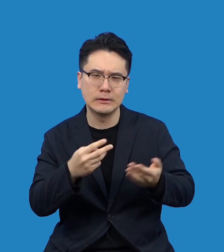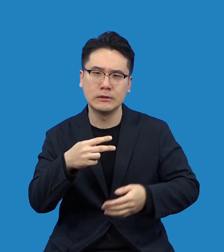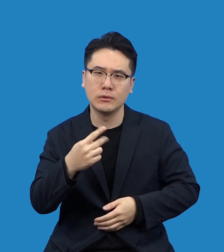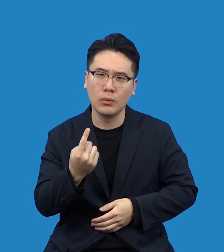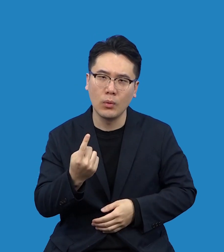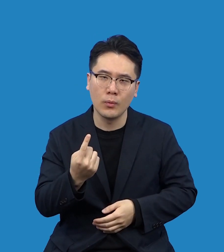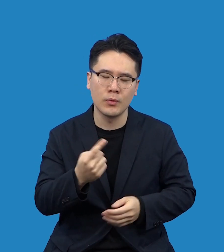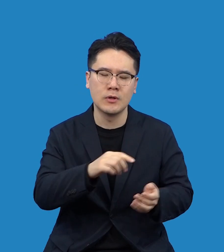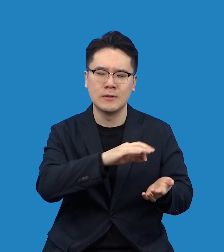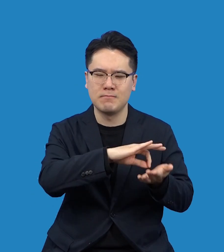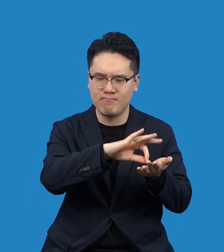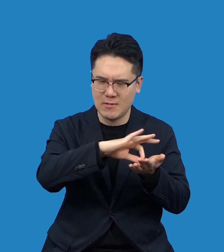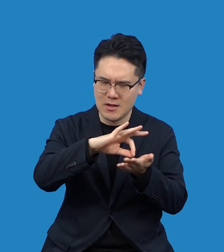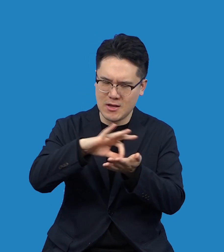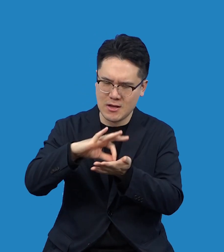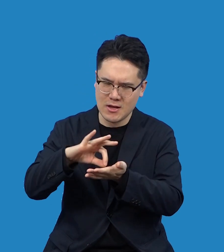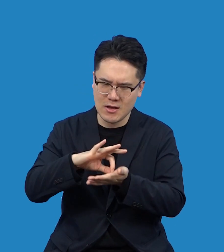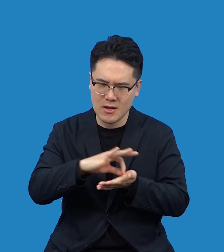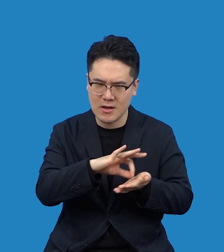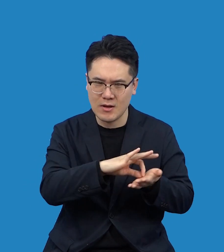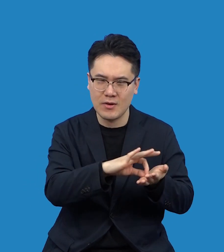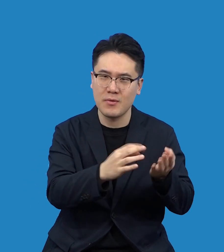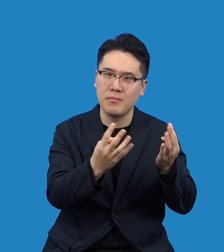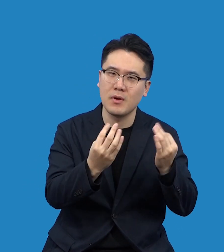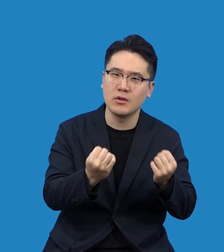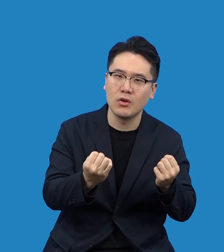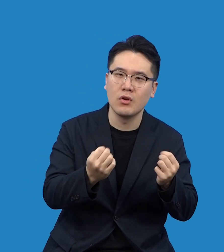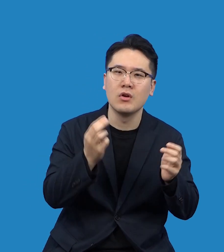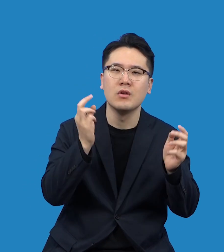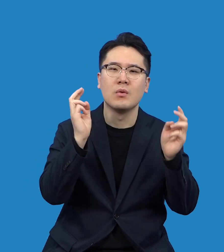적어서 워킹푸어의 삶을 삽니다.